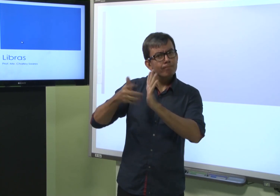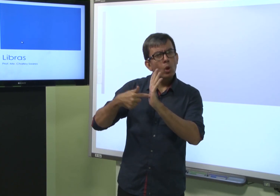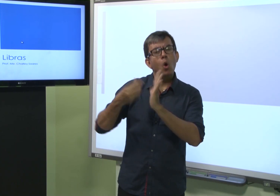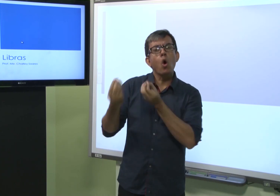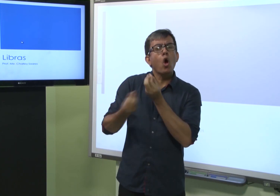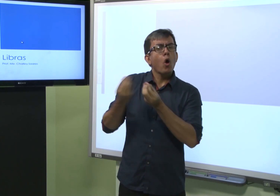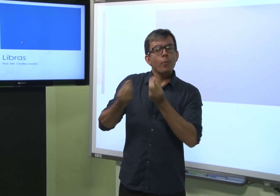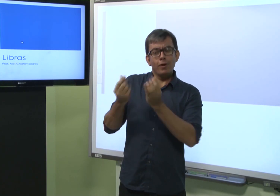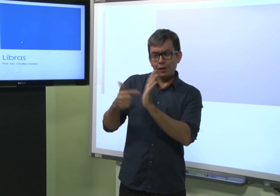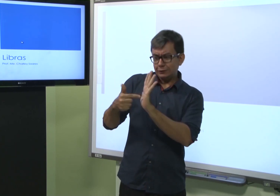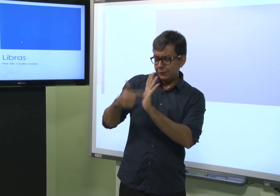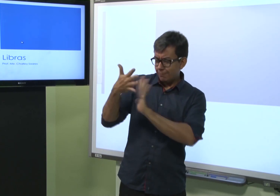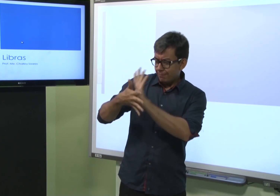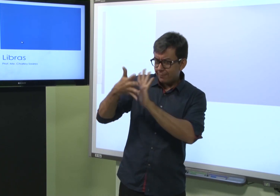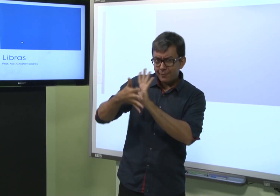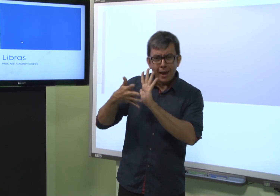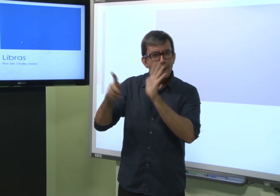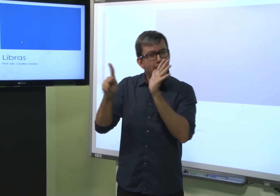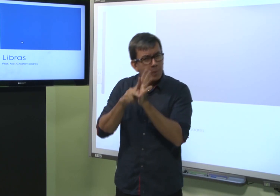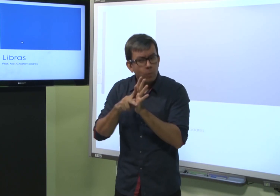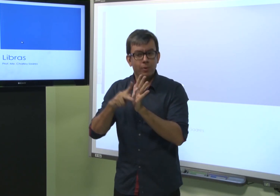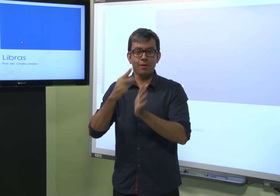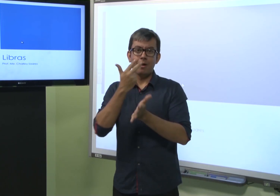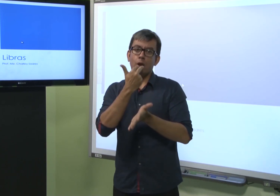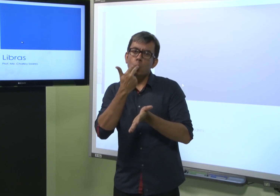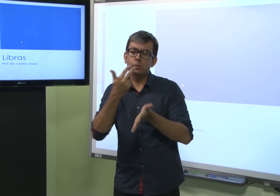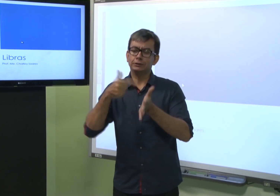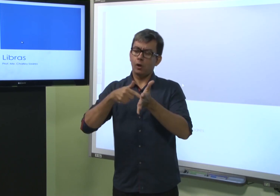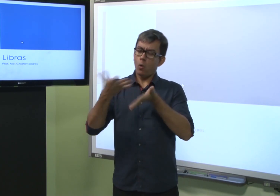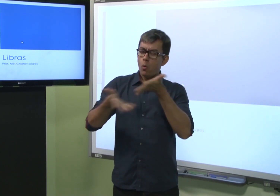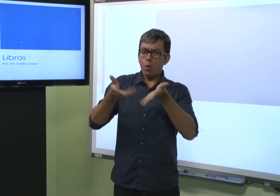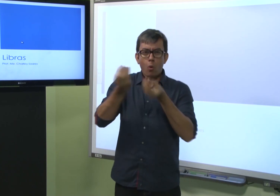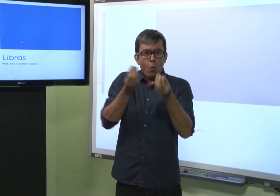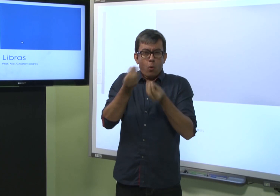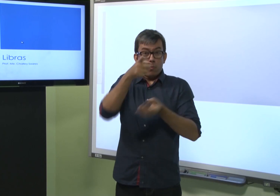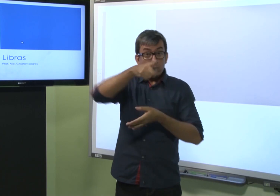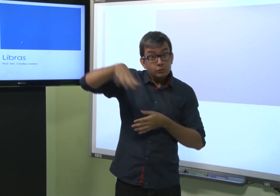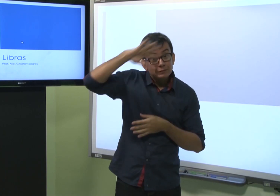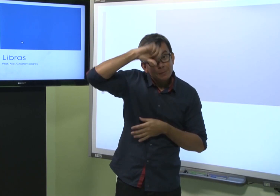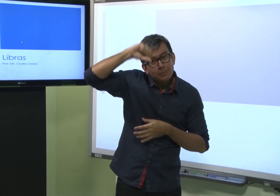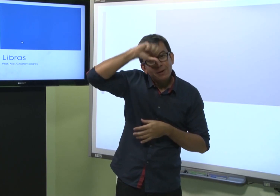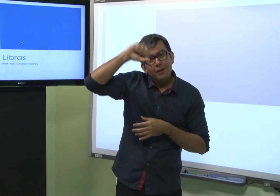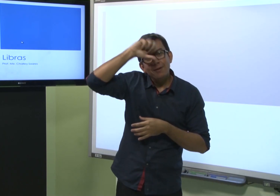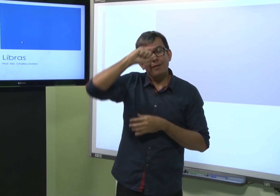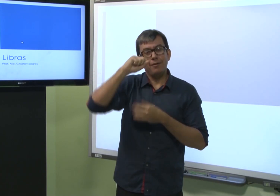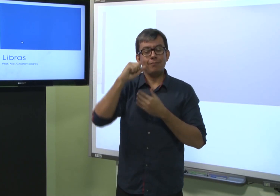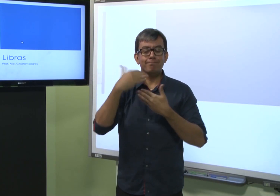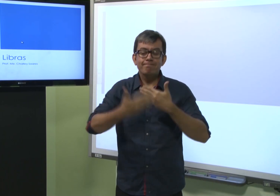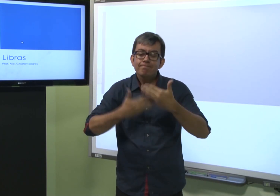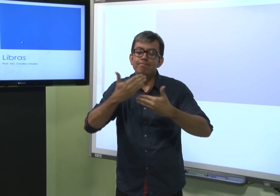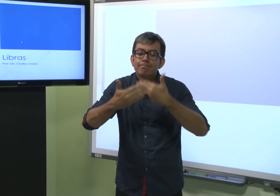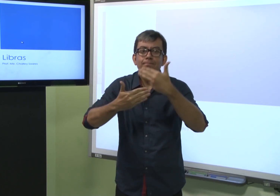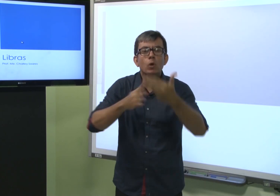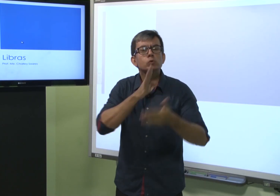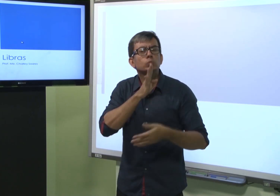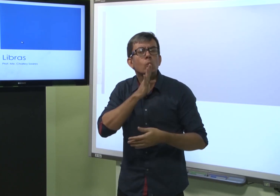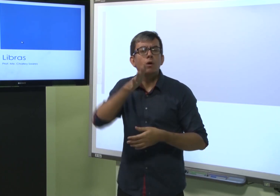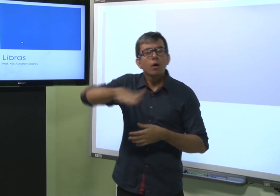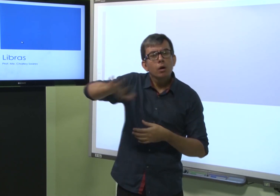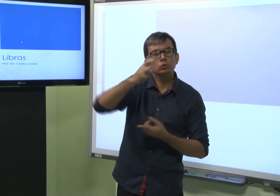Para que vocês possam aprender como que é a língua de sinais, como que se efetiva a língua de sinais. E assim vocês